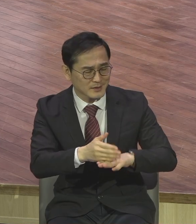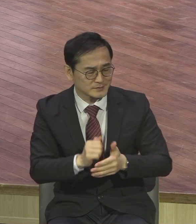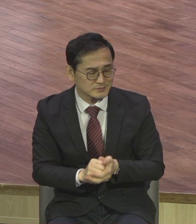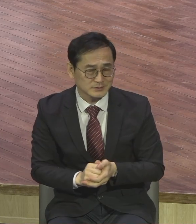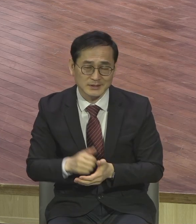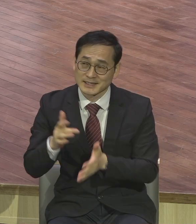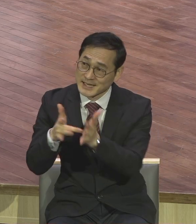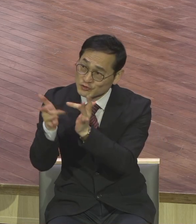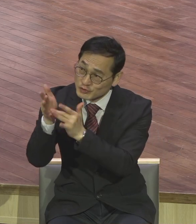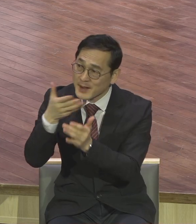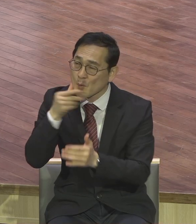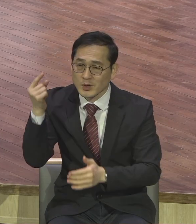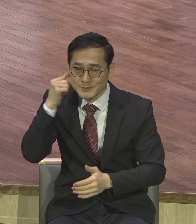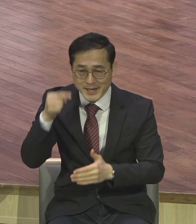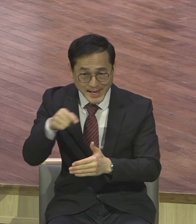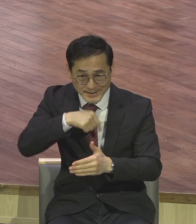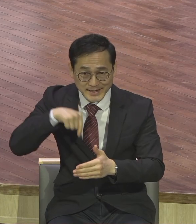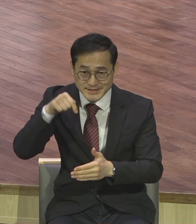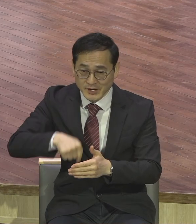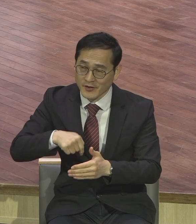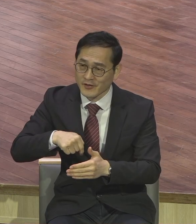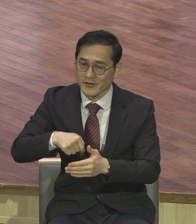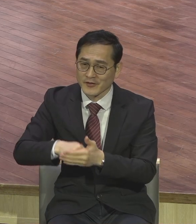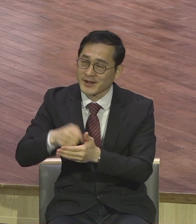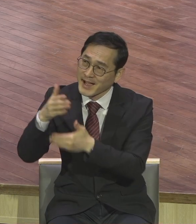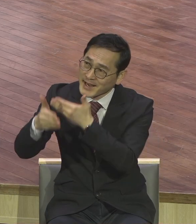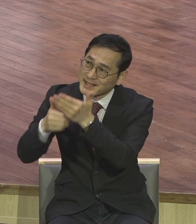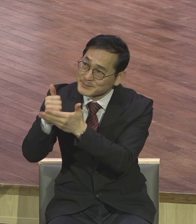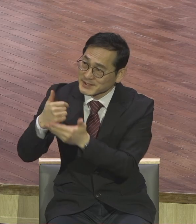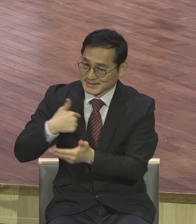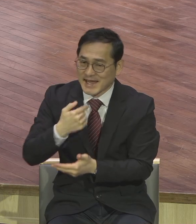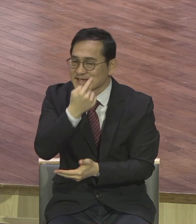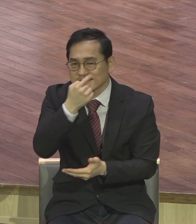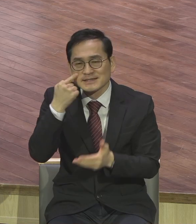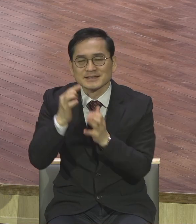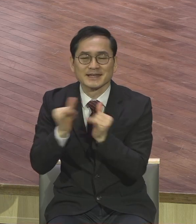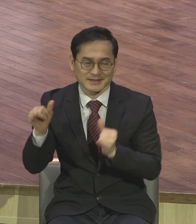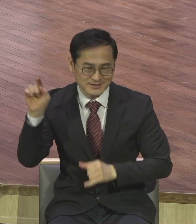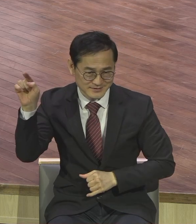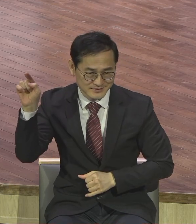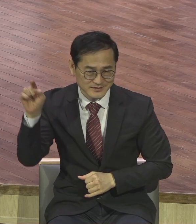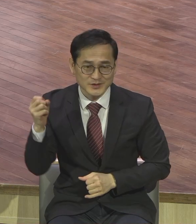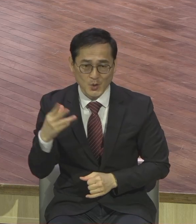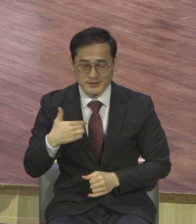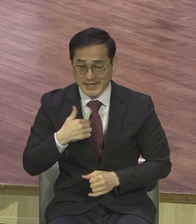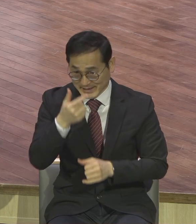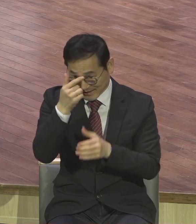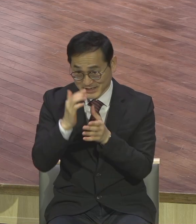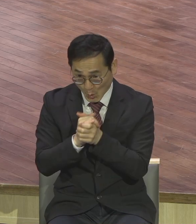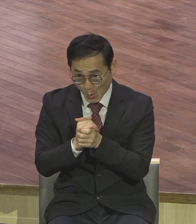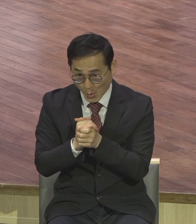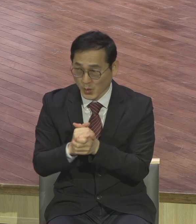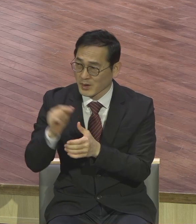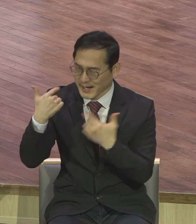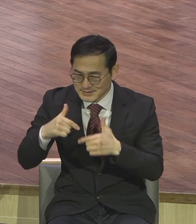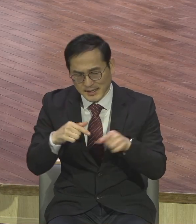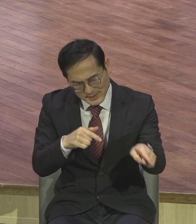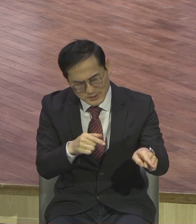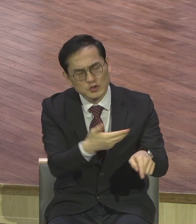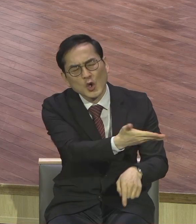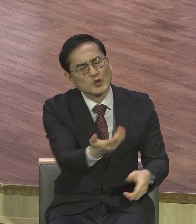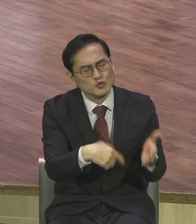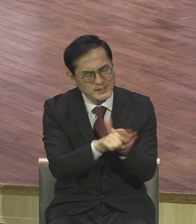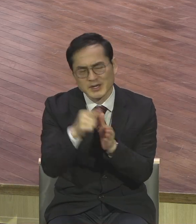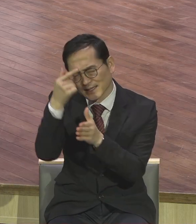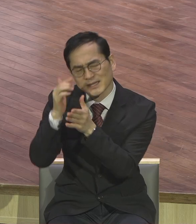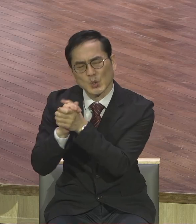복음 안에서 내 심령으로 섬기는 하나님이 나의 증인이 되시거니와 항상 내 기도에 쉬지 않고 너희를 말하며